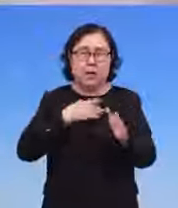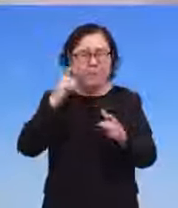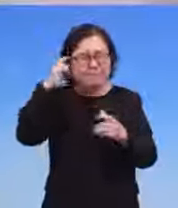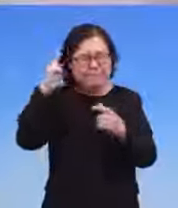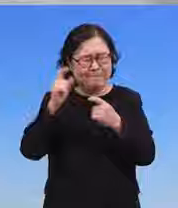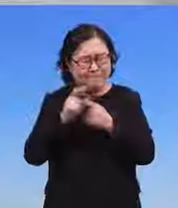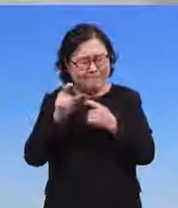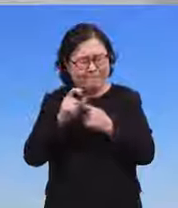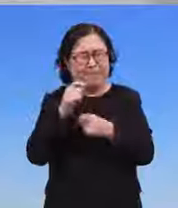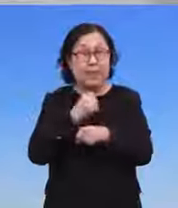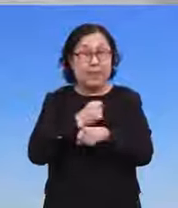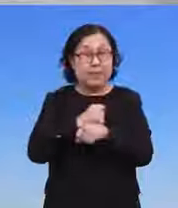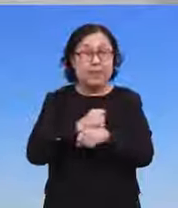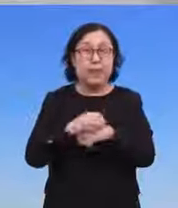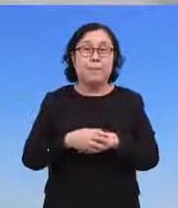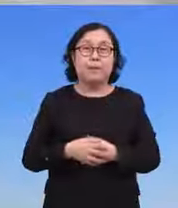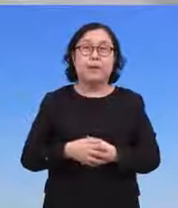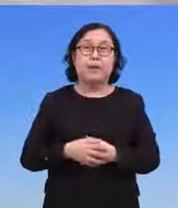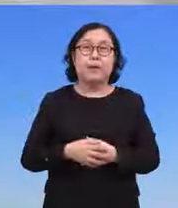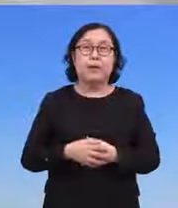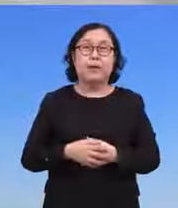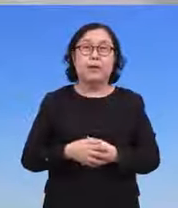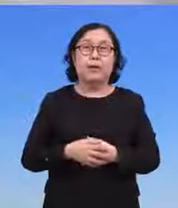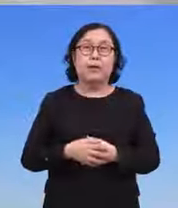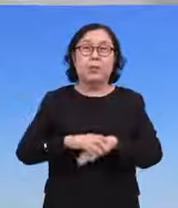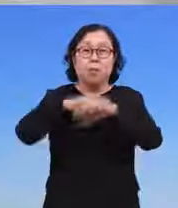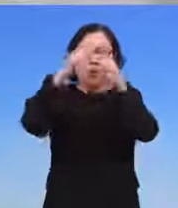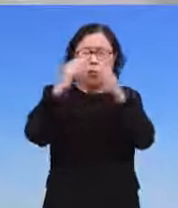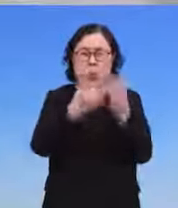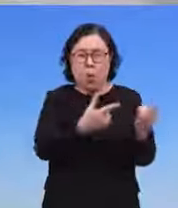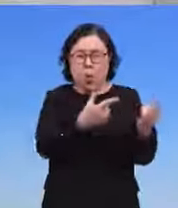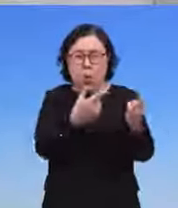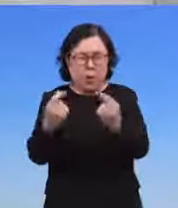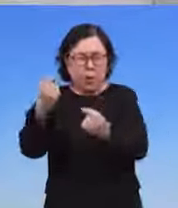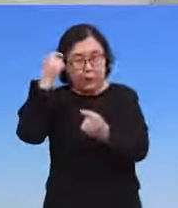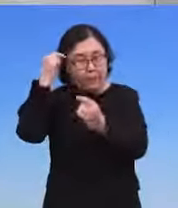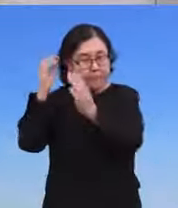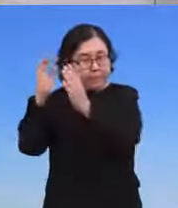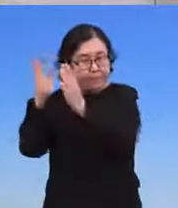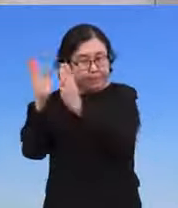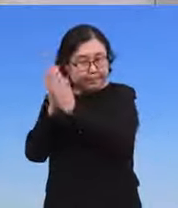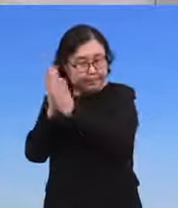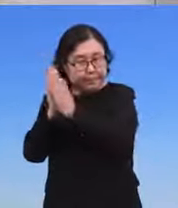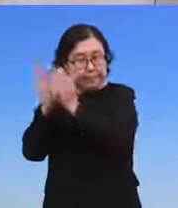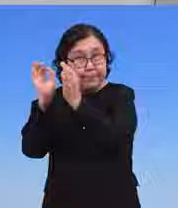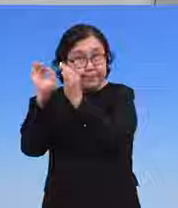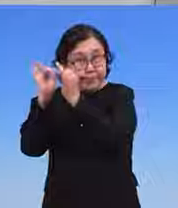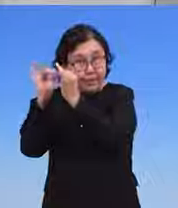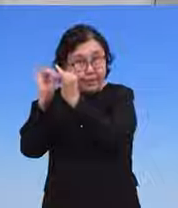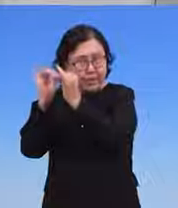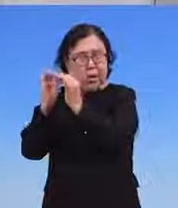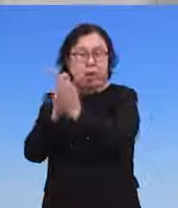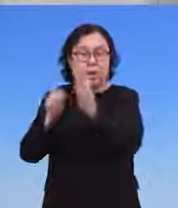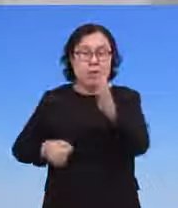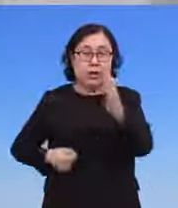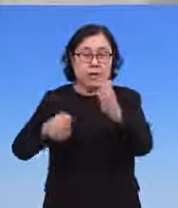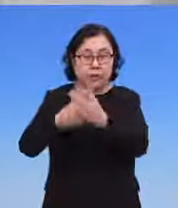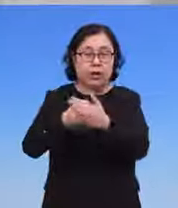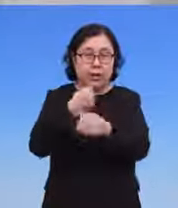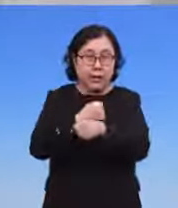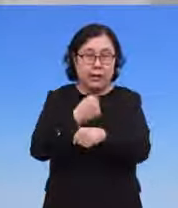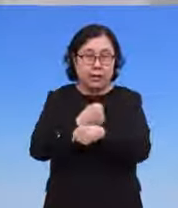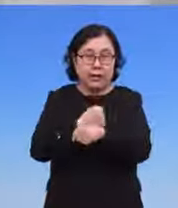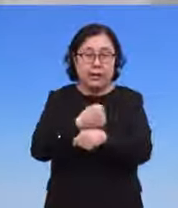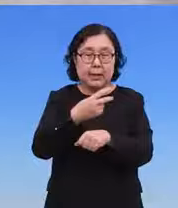이제 당회에서 너무나 아름다운 만장일치로 너무나 아름다운 결정을 해주셨는데요. 몇 가지를